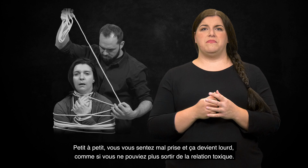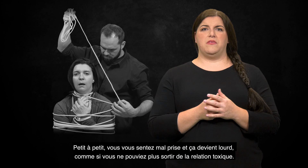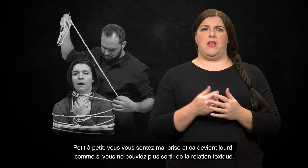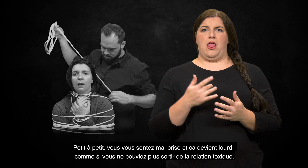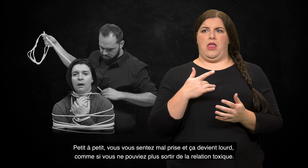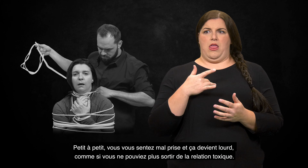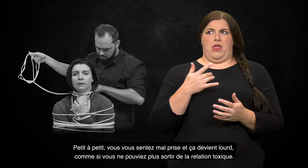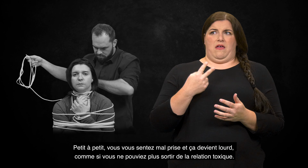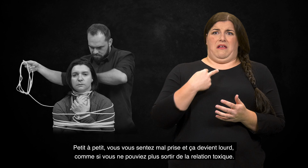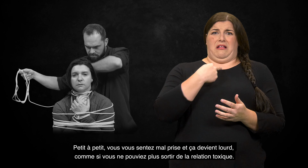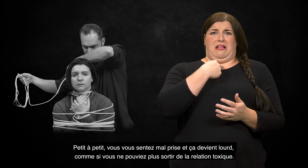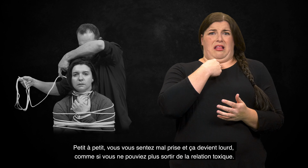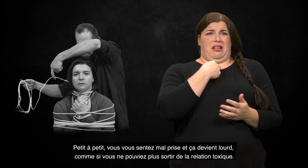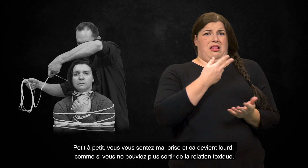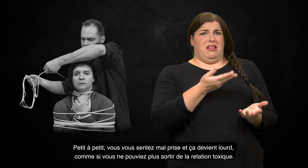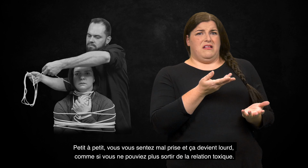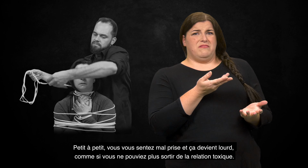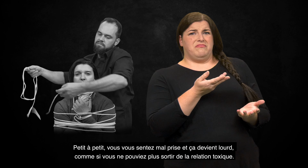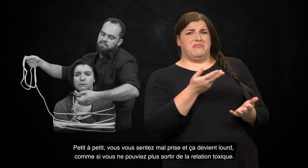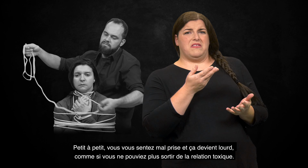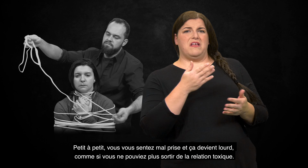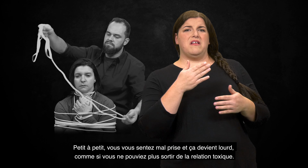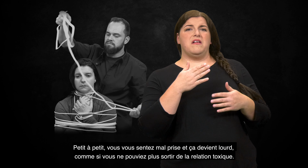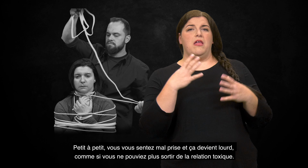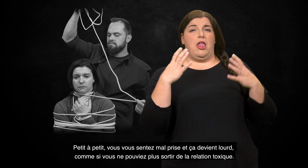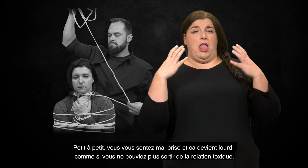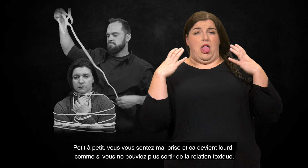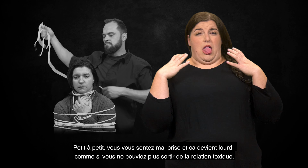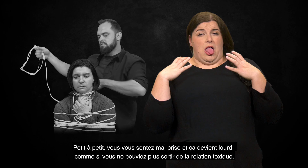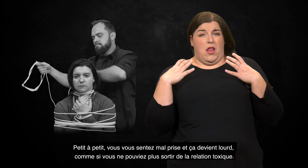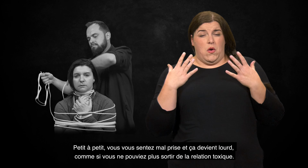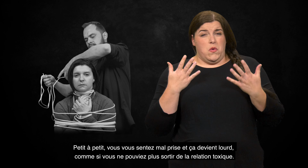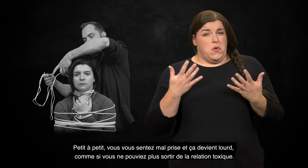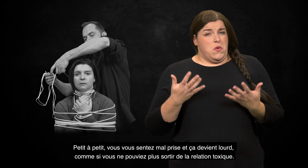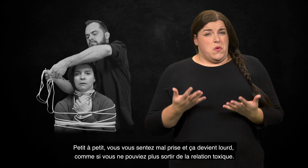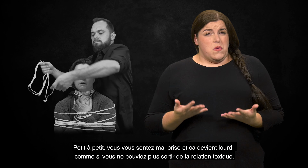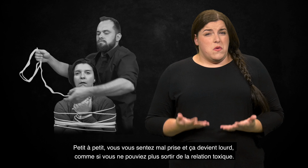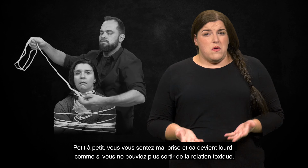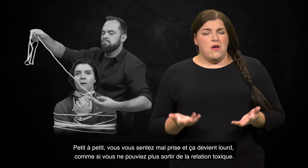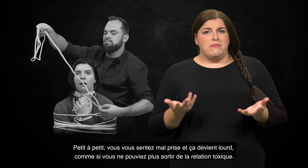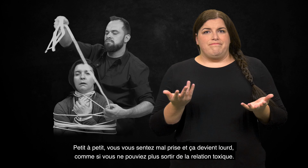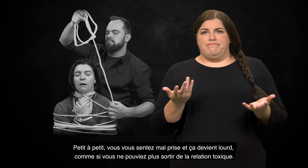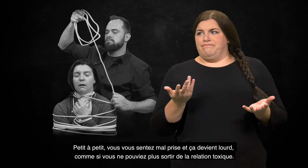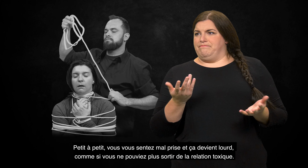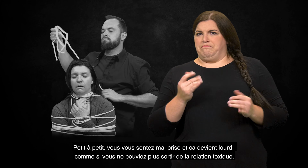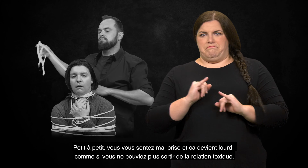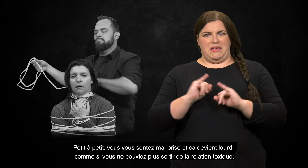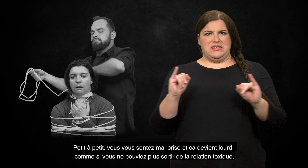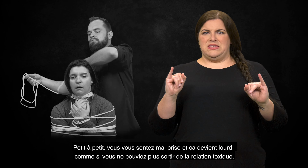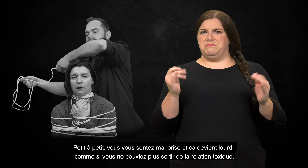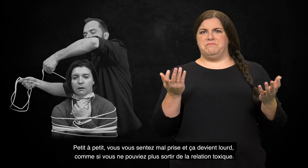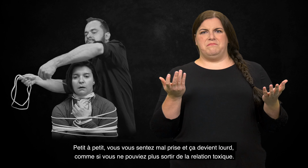Petit à petit, vous vous sentez mal prise et ça devient lourd, comme si vous ne pouviez plus sortir de la relation toxique.